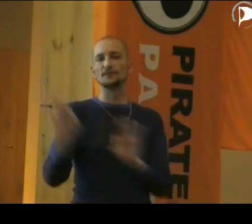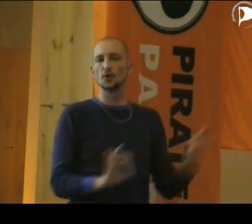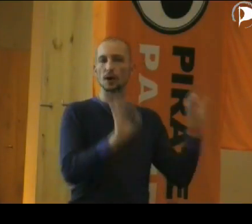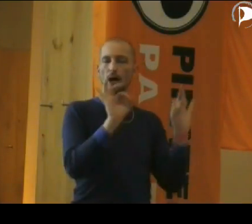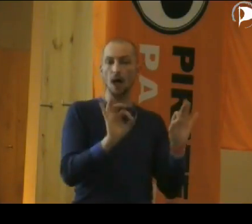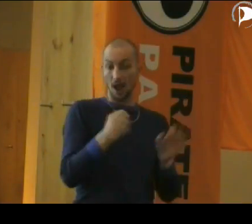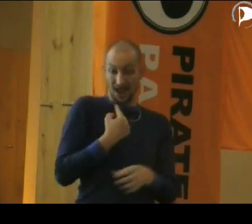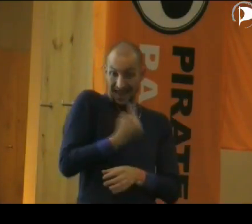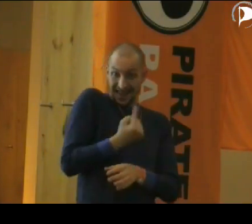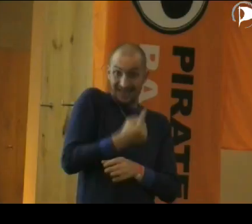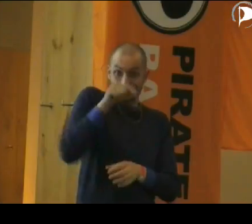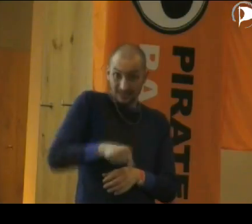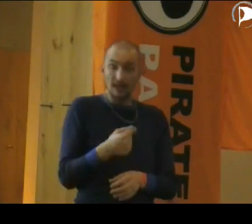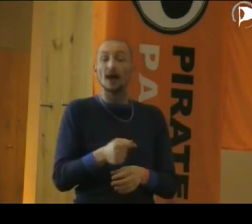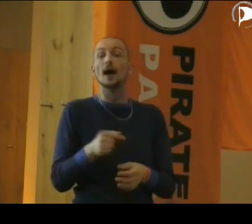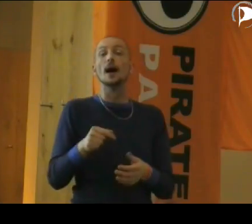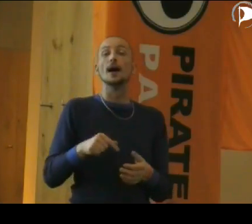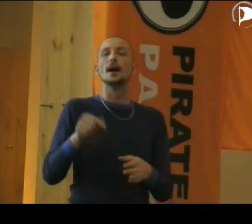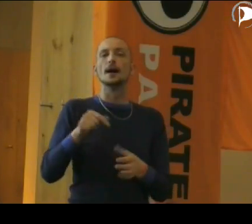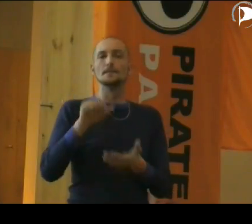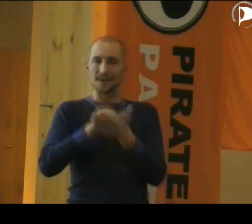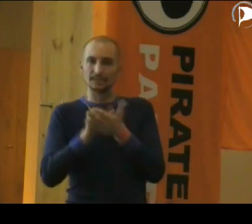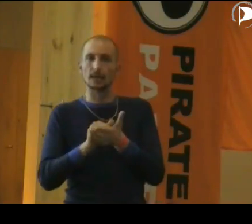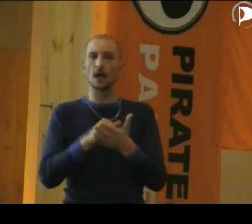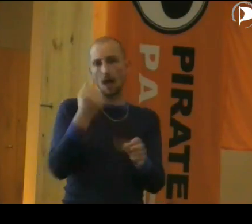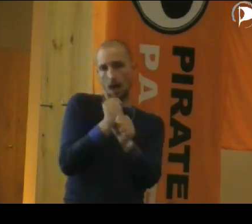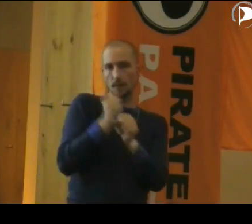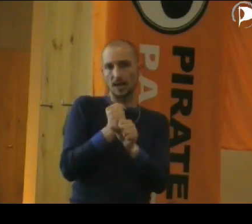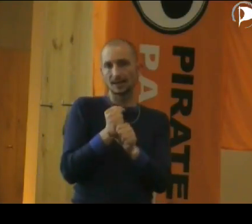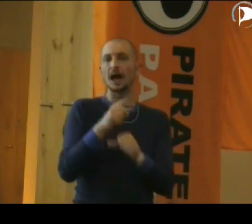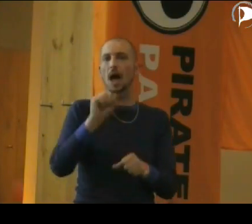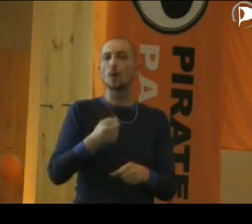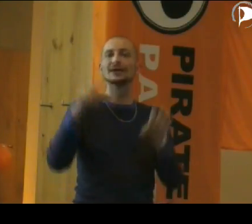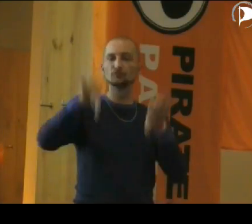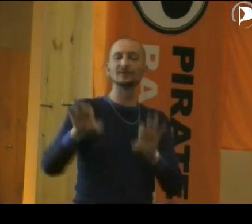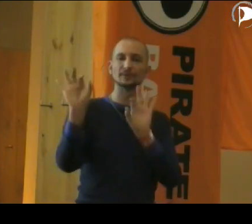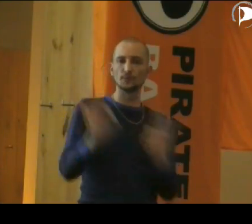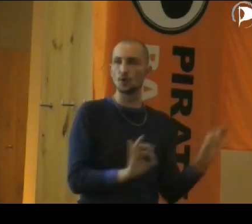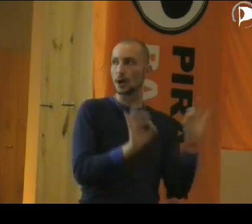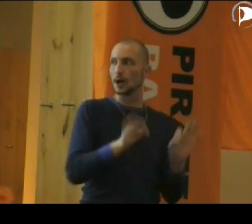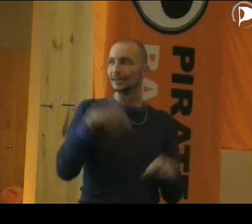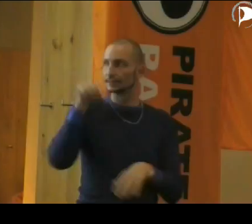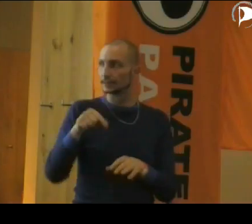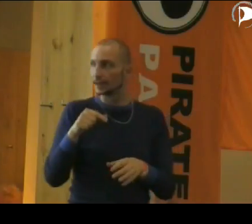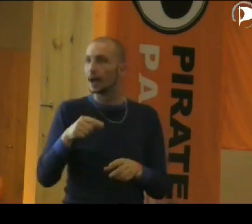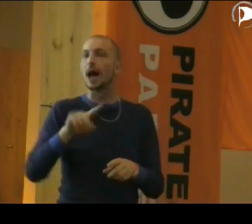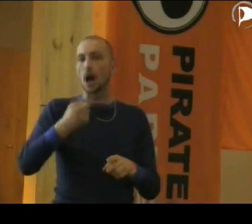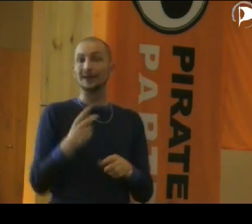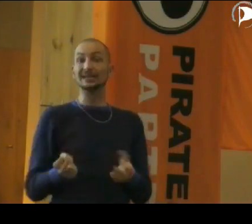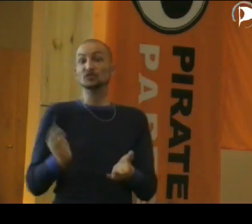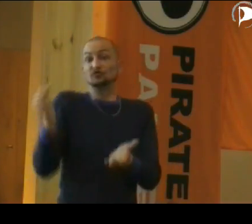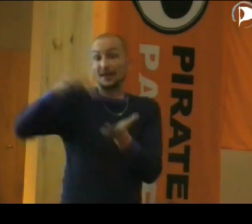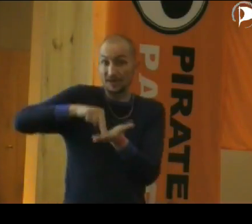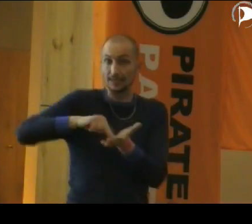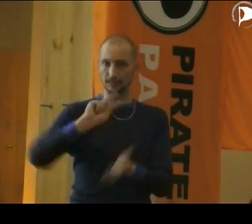sondern auch den vorsitzenden gefunden mit zunehmender nachfrage der presse auf den stellvertreter da in der pflicht